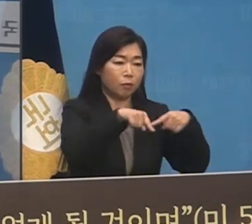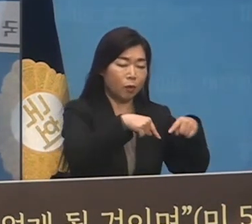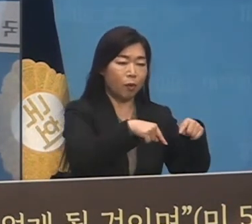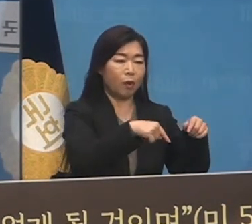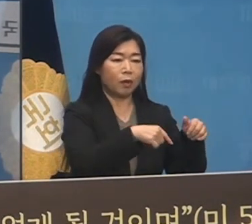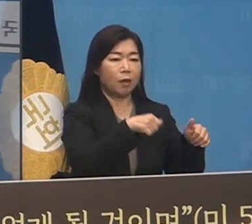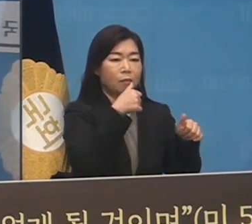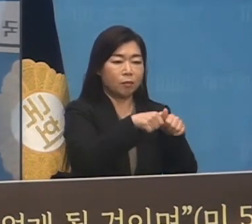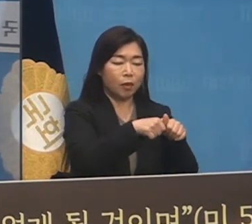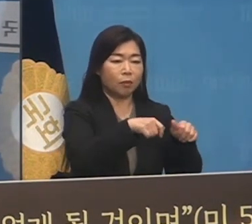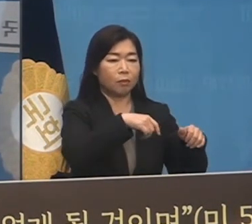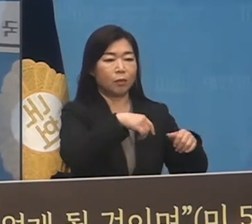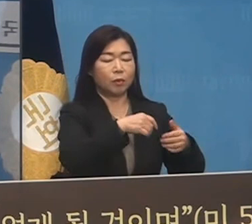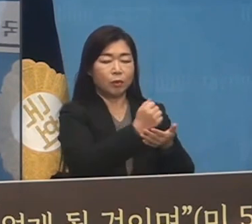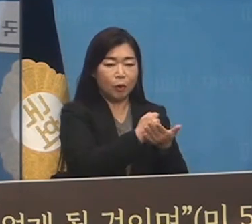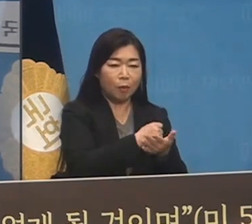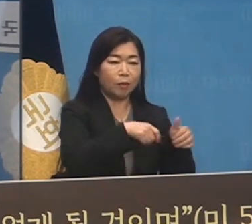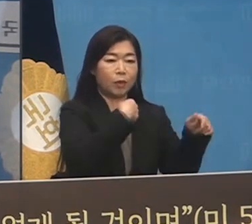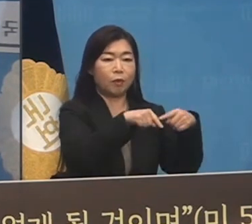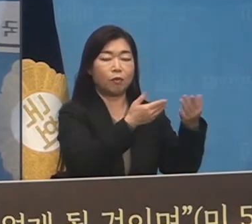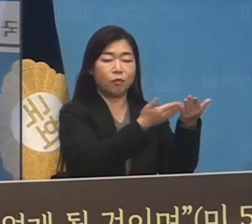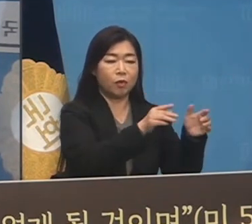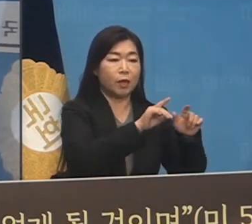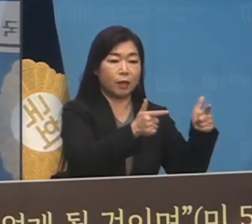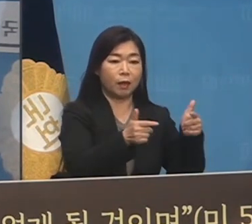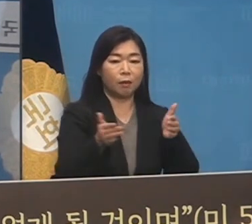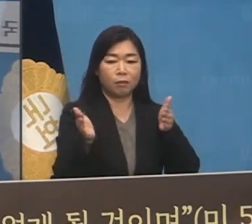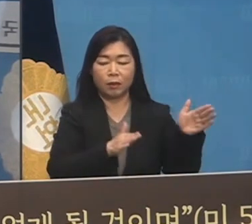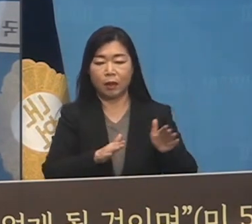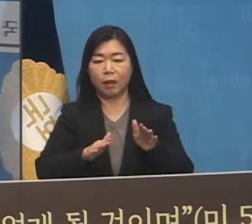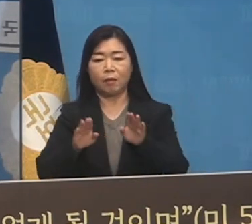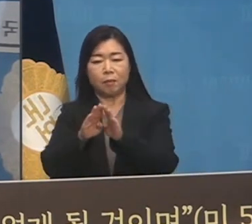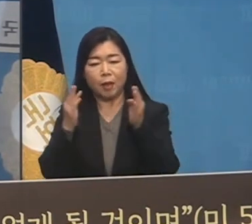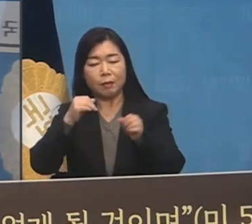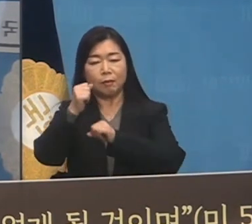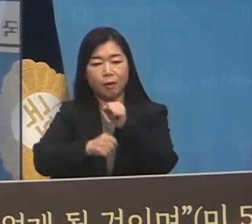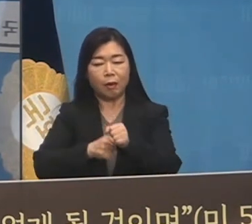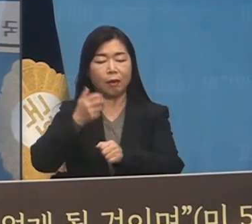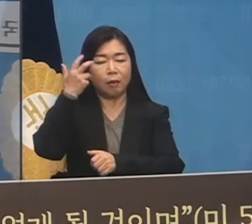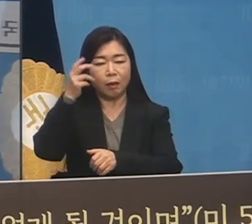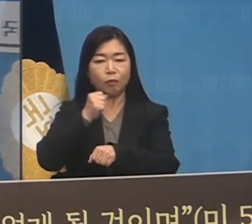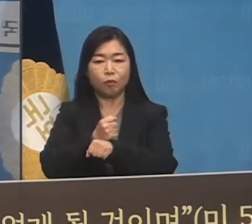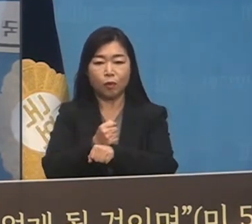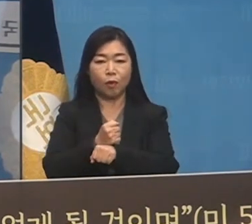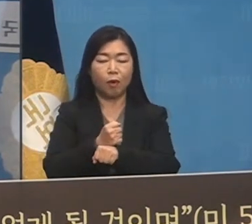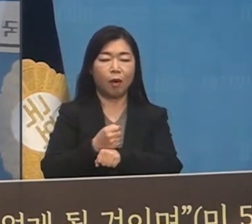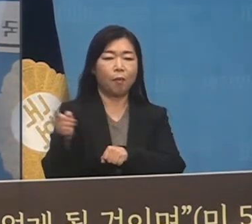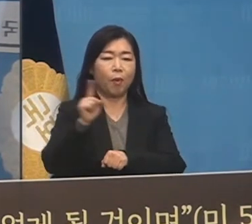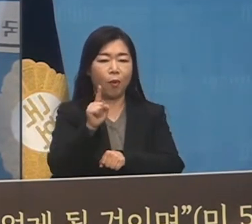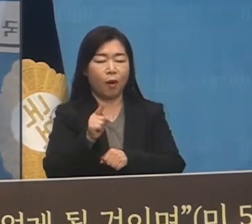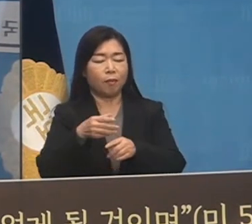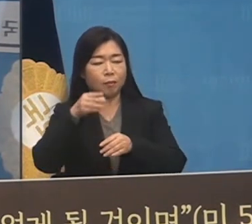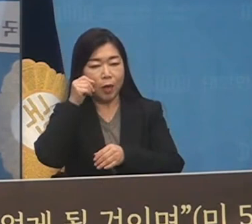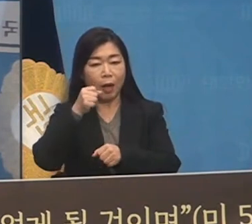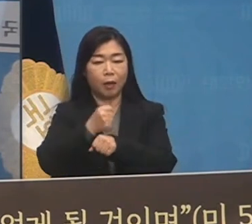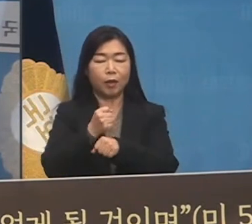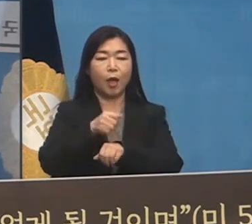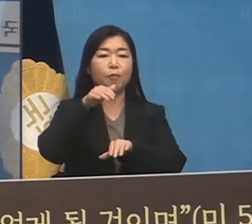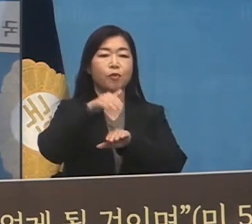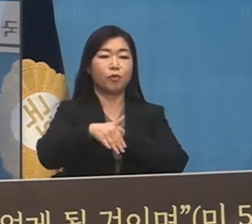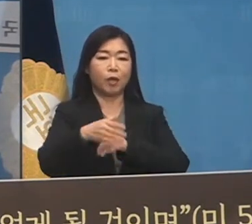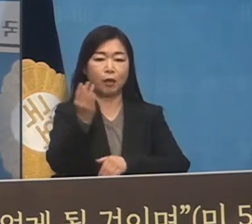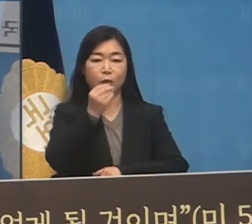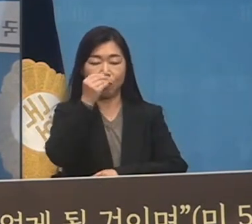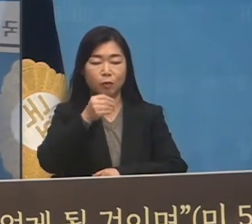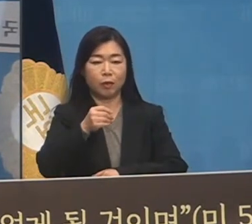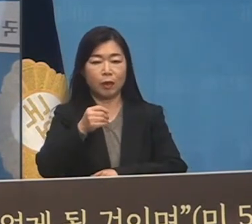아니라 열린 공간 속에서 자유롭게 상상하며 무차이를 수용하는 민주주의의